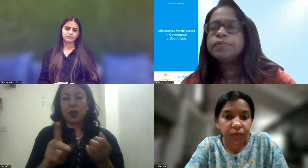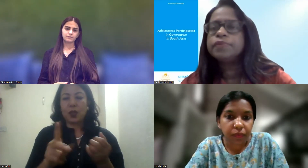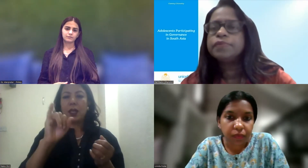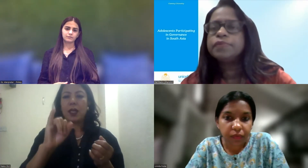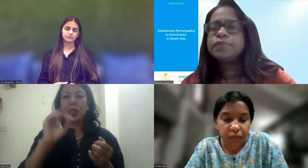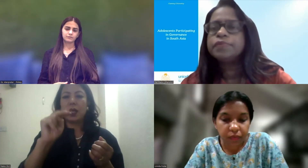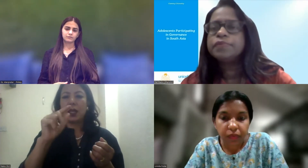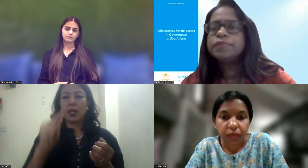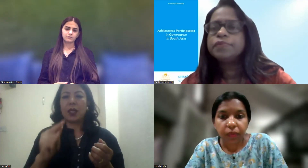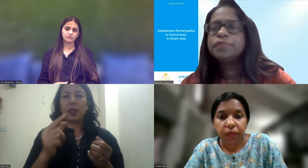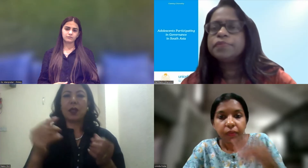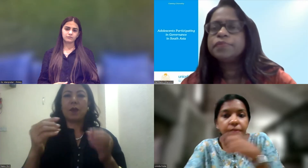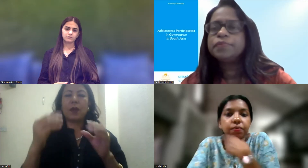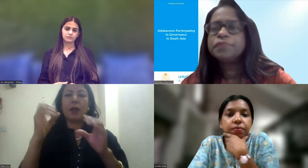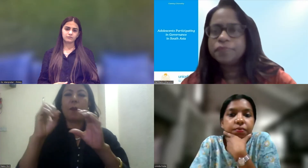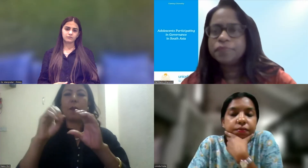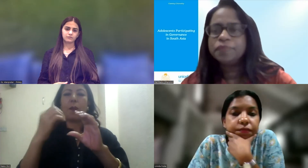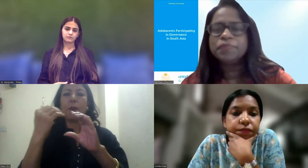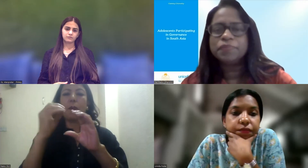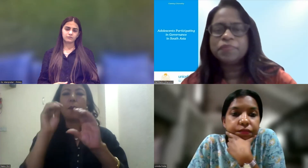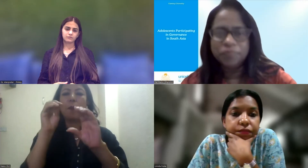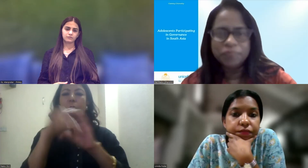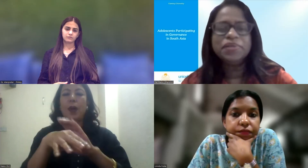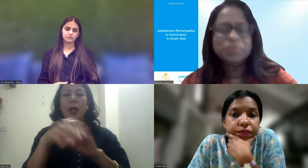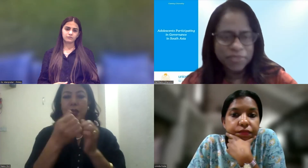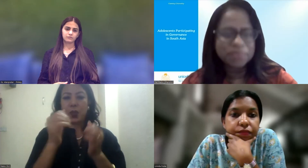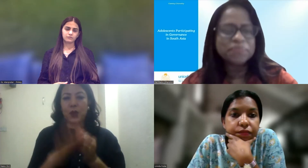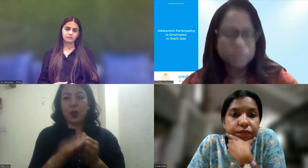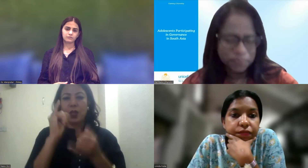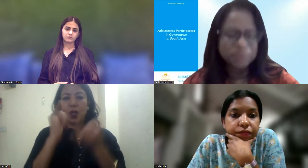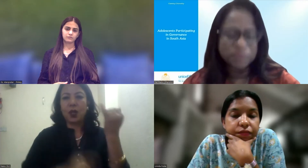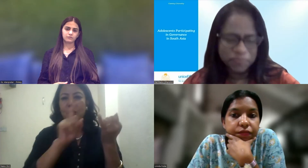Sir, एउटा last question सोध्छु न है? Yes, please.